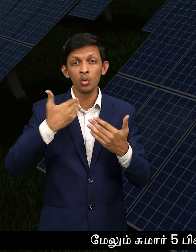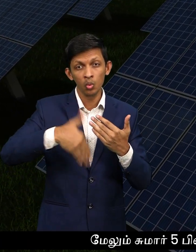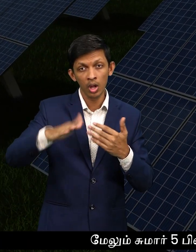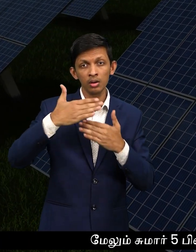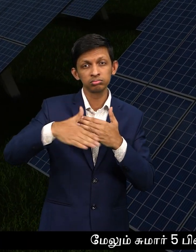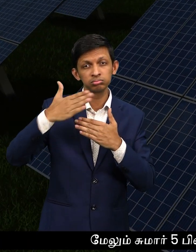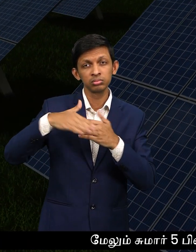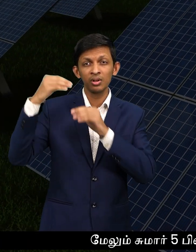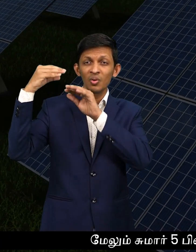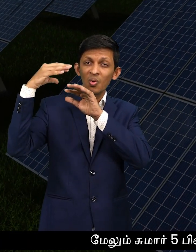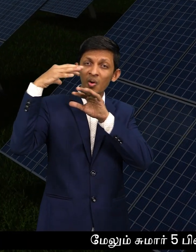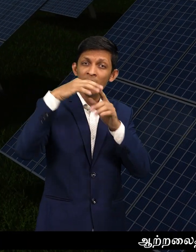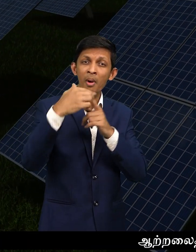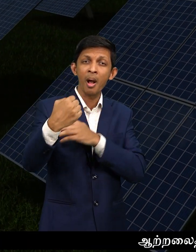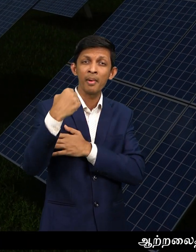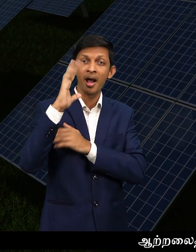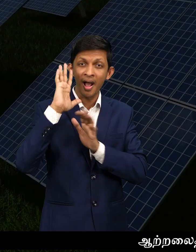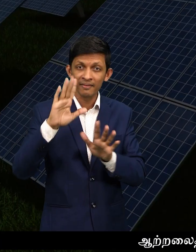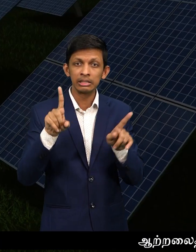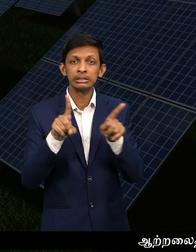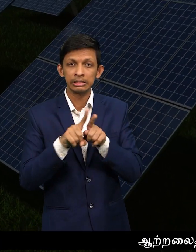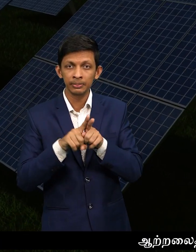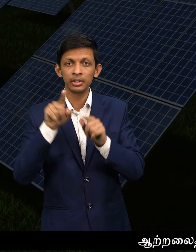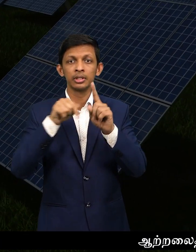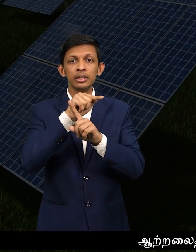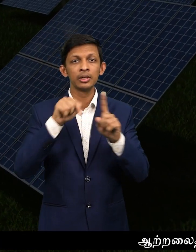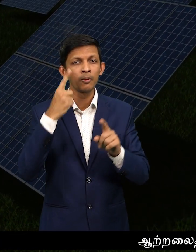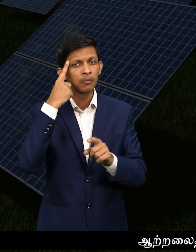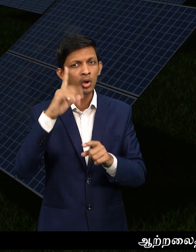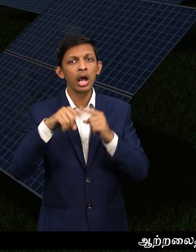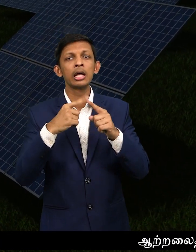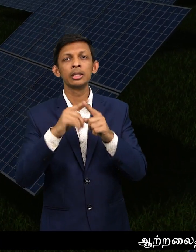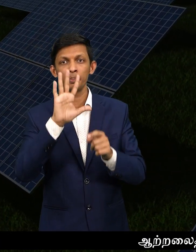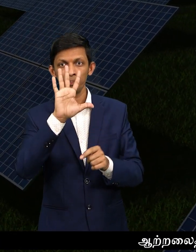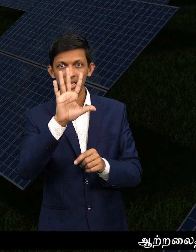பில்லியன் ஆண்டுகளுக்கு அதே விகிதத்தில் ஆற்றலை தொடர்ந்து கதிர்வீச்சு செய்யும்.